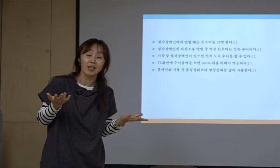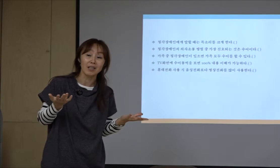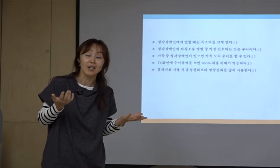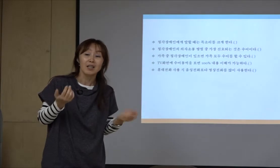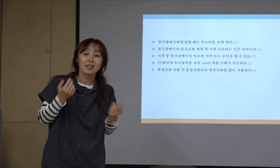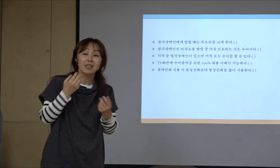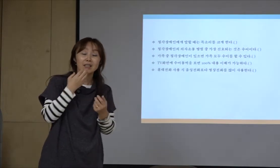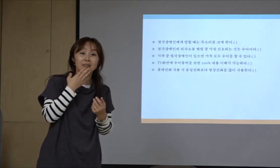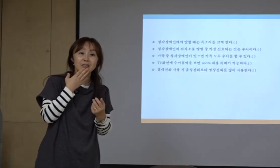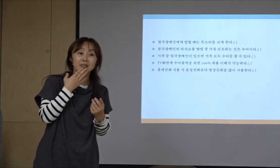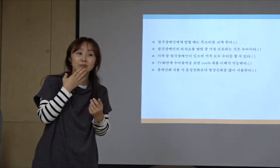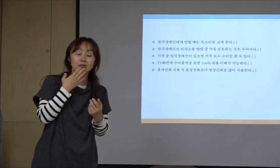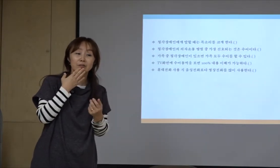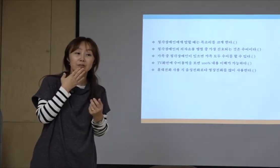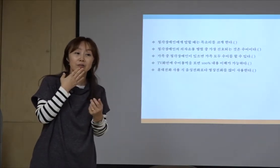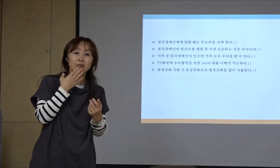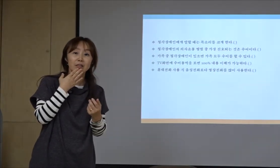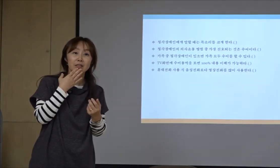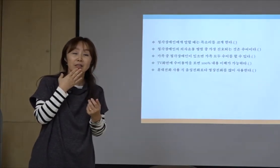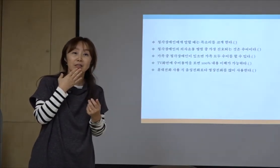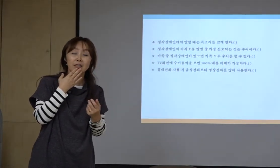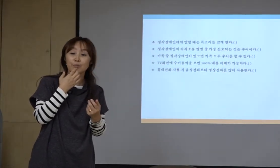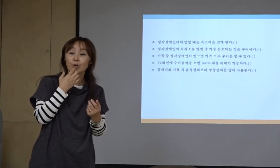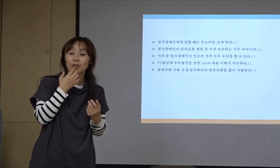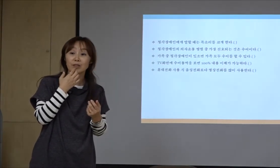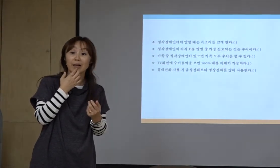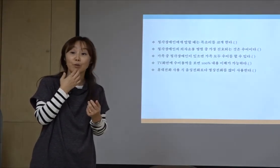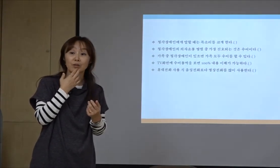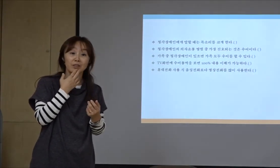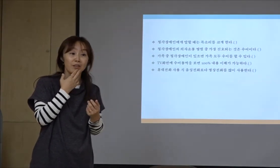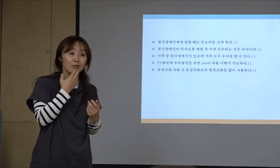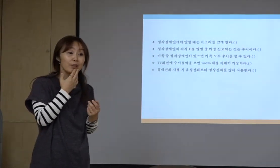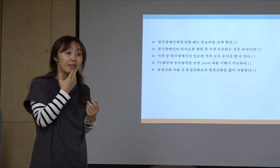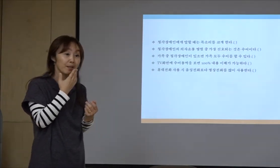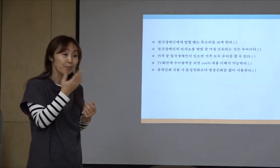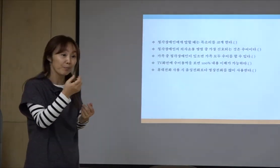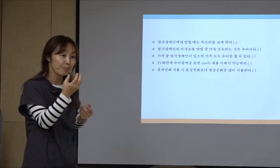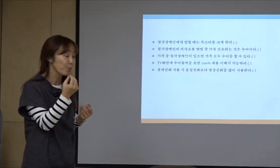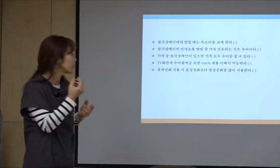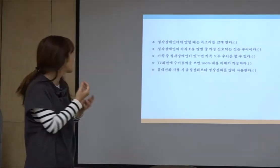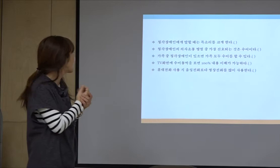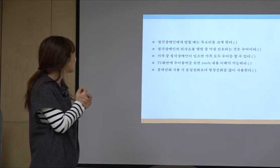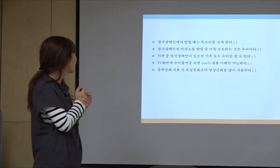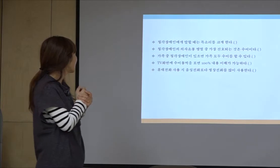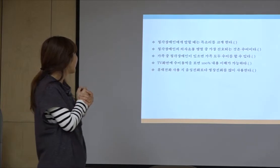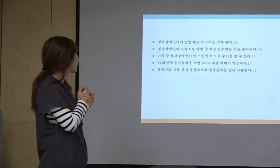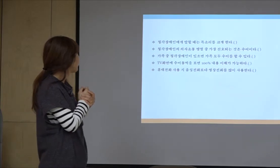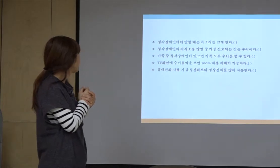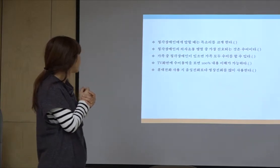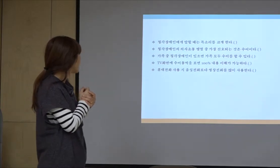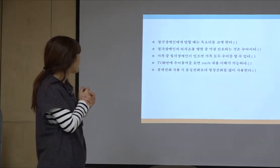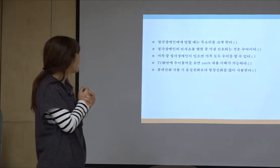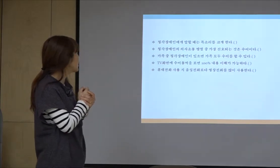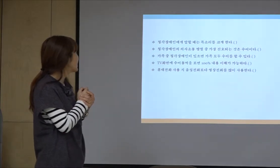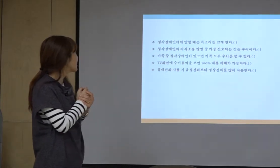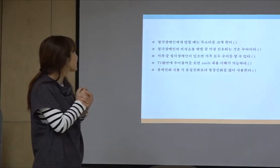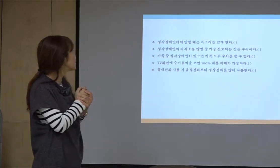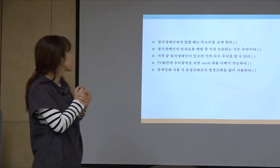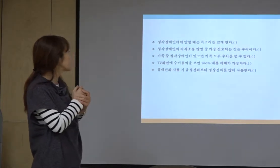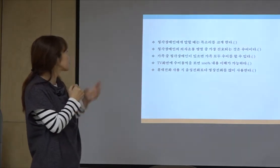정확하게 그 청각장애인들이 입모양을 더 잘 보거든요. 우리 보는 것보다. 그리고 당연히 가장